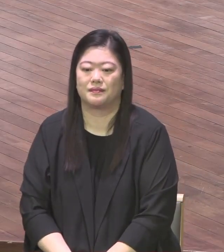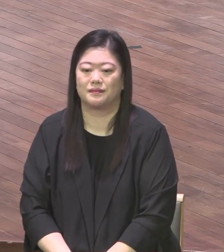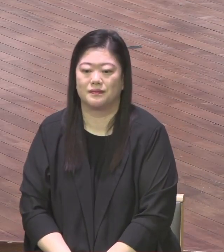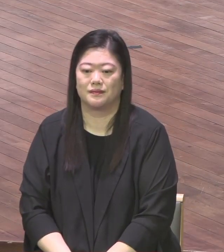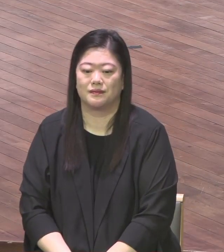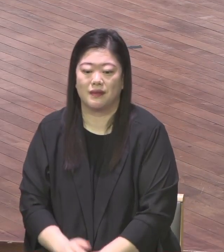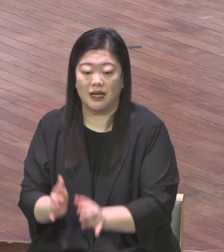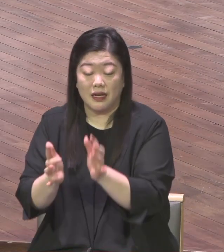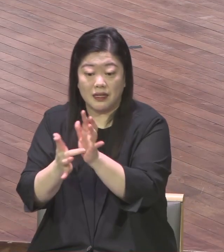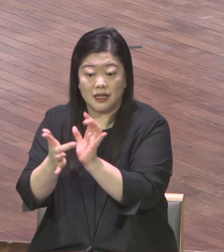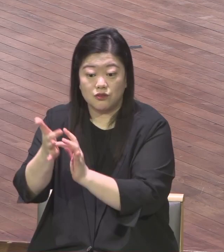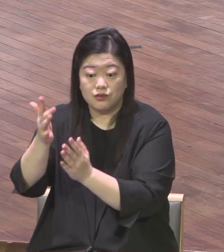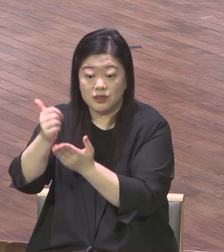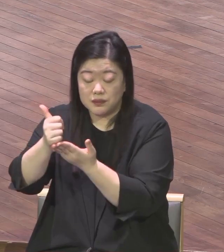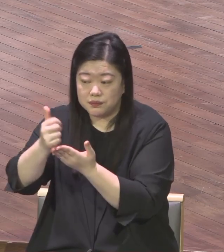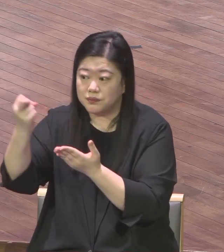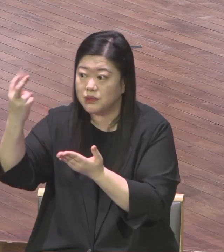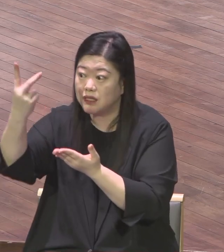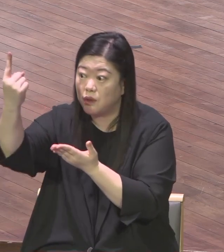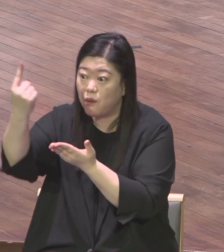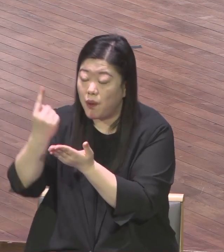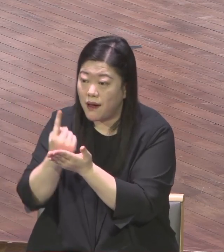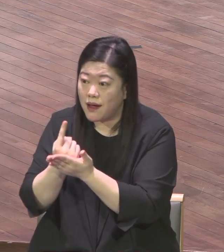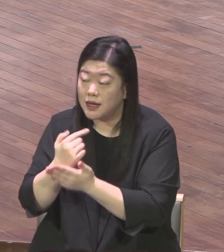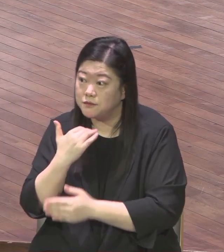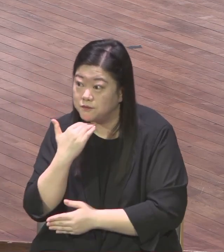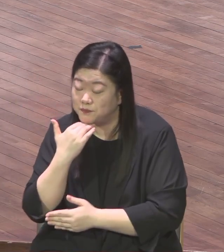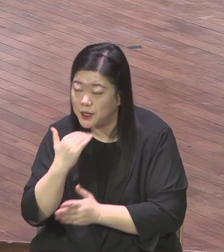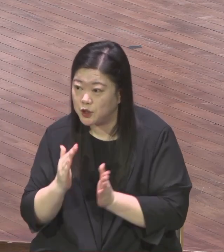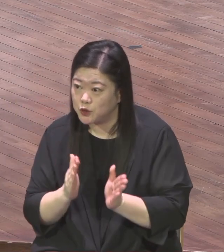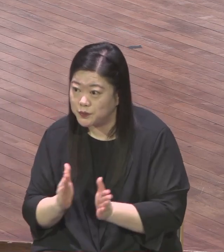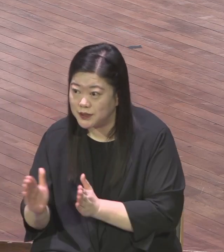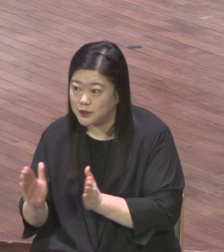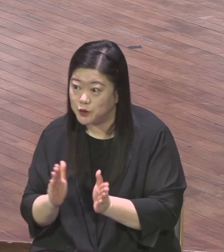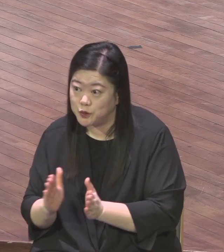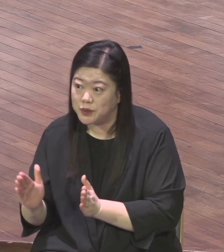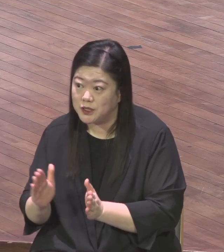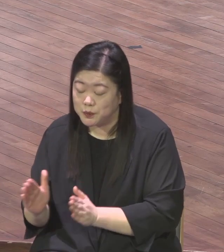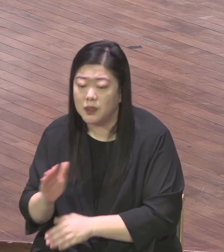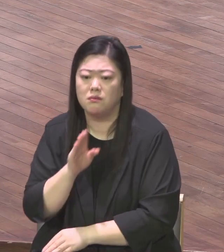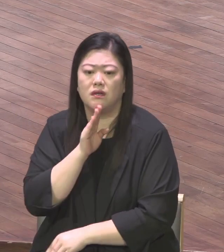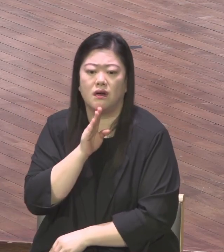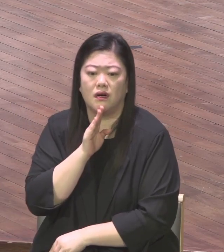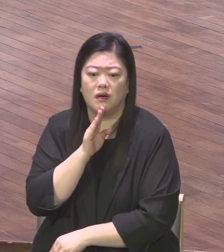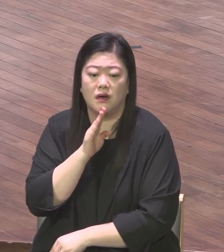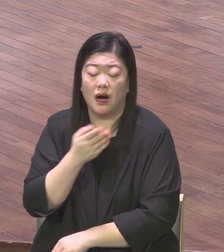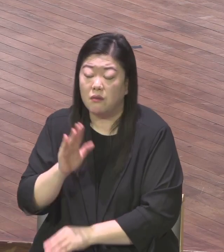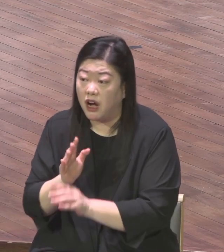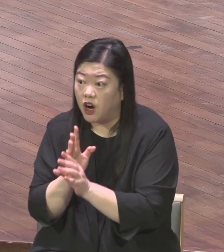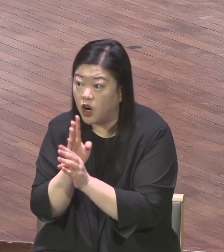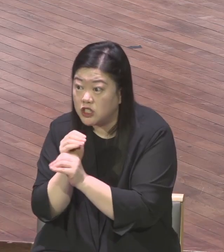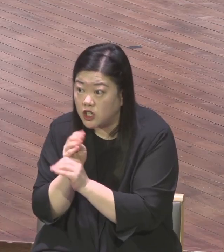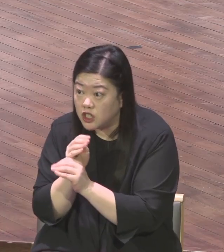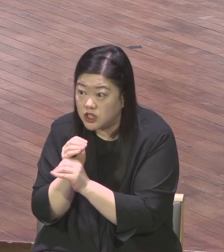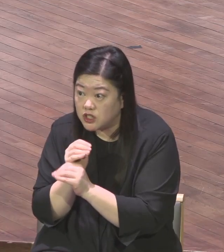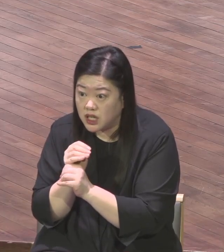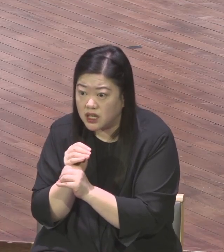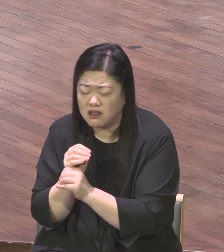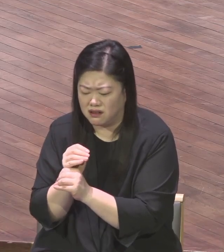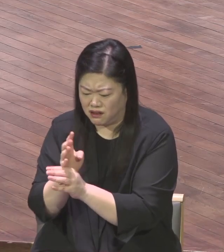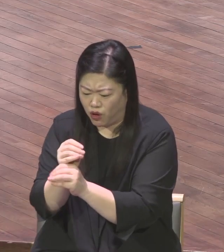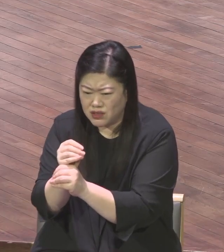예수 그리스도의 재림은요 이걸 기다리면서 우리가 관심 가져야 될 것은 때와 시기가